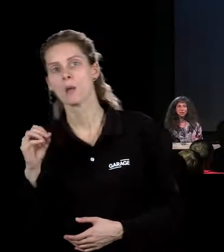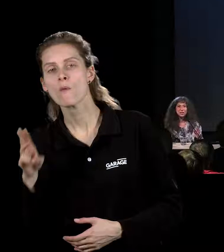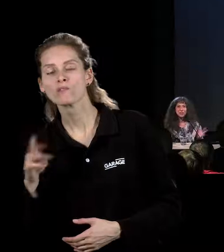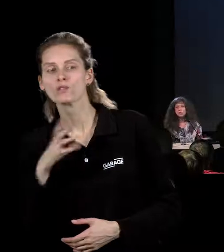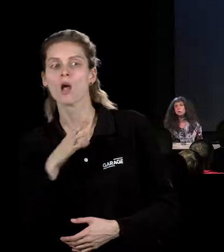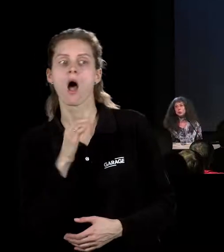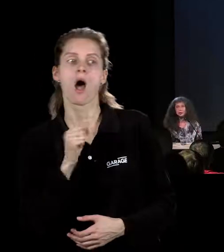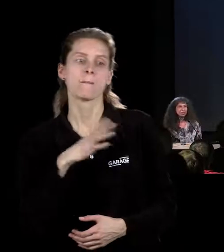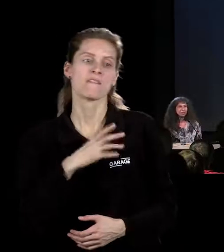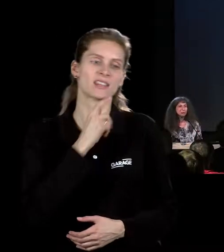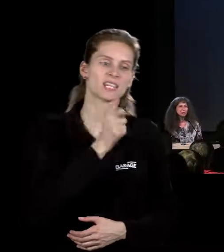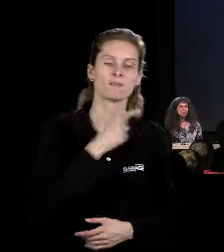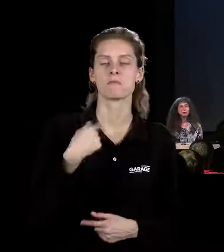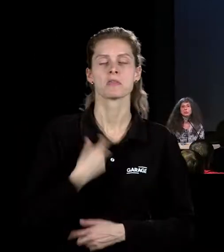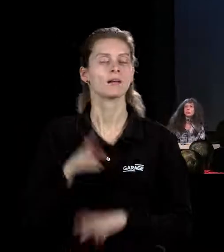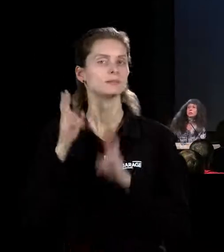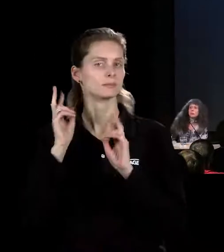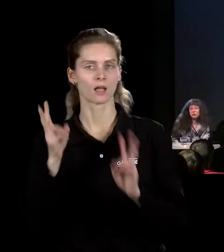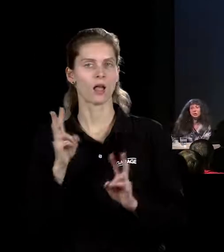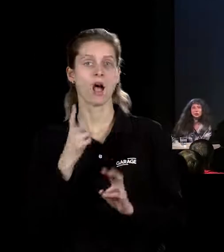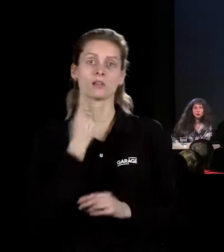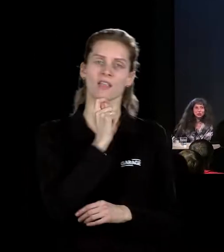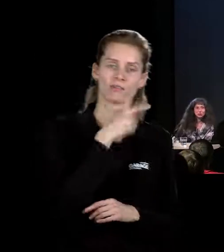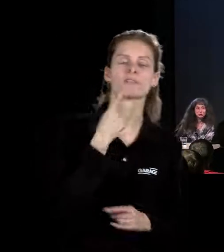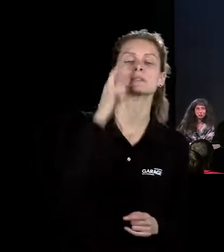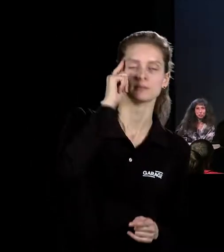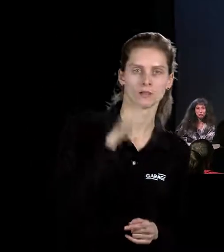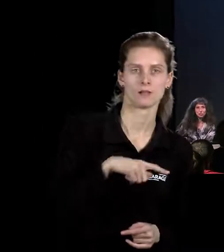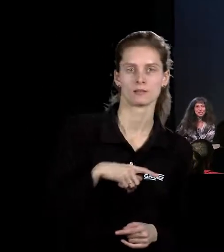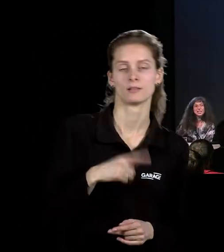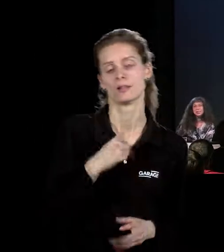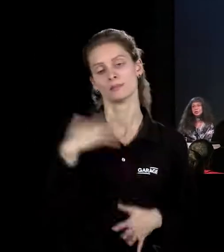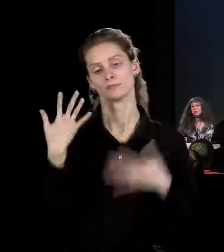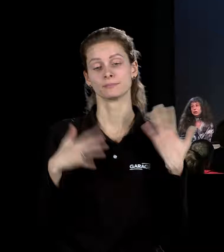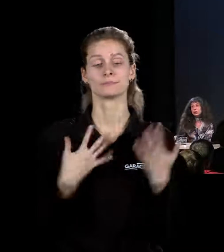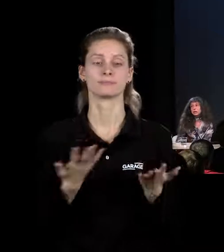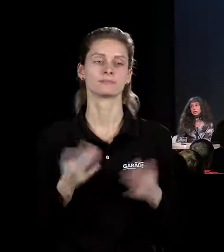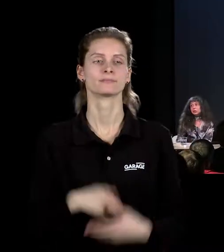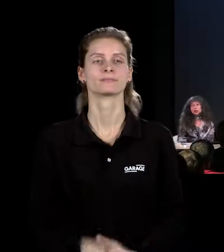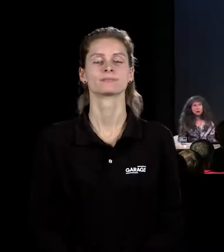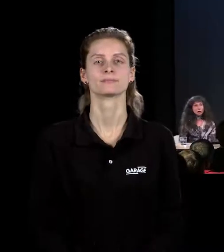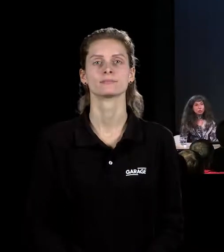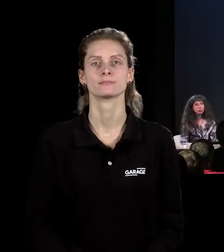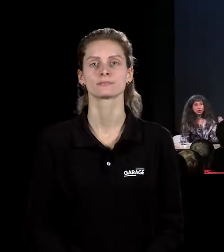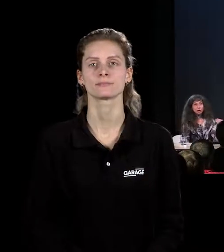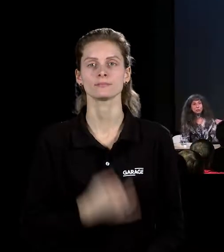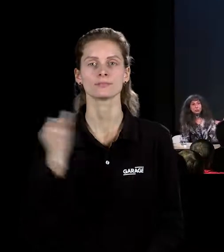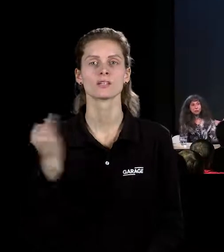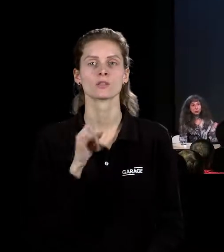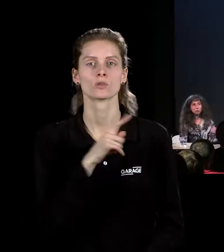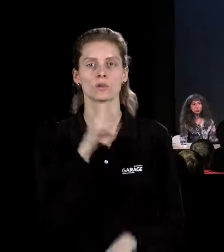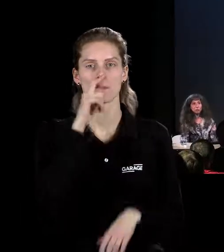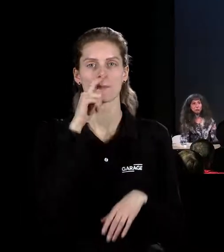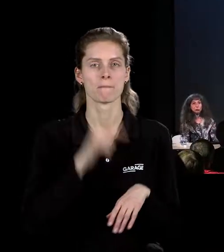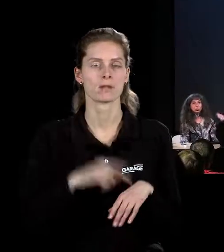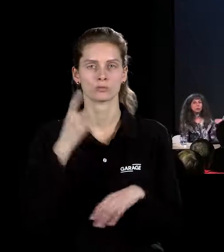самом деле не очень понятно, художники ошибаются, как все, и путаются. Но интересно, что он абсолютно попадает вот в